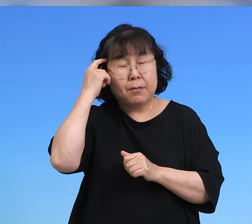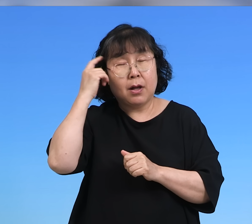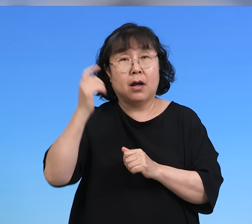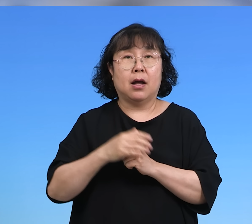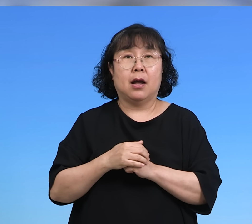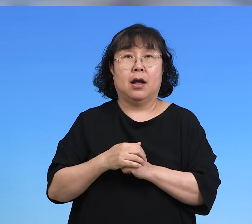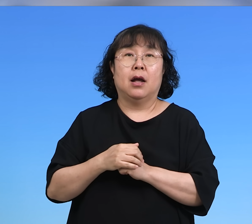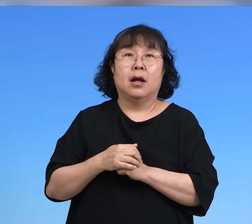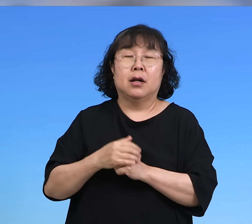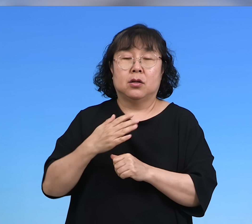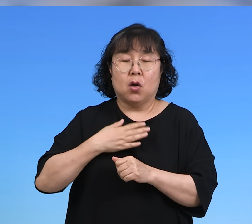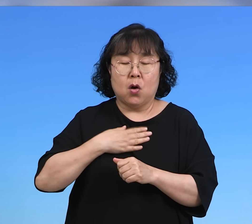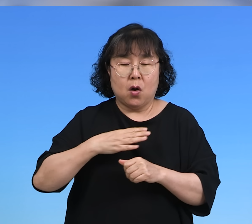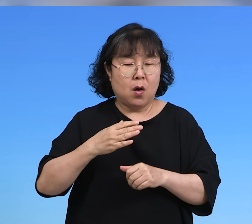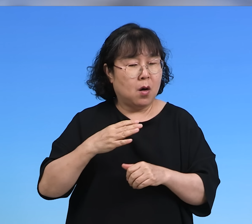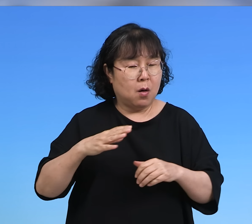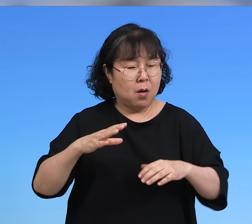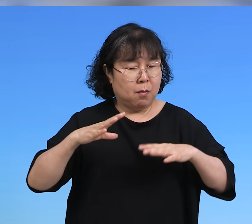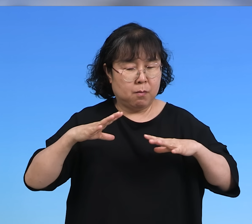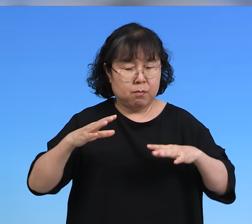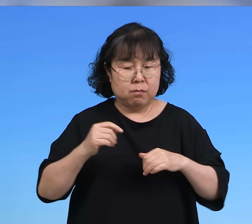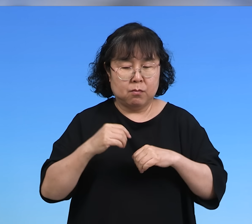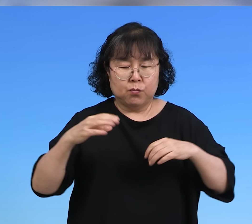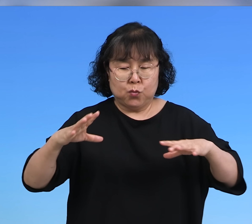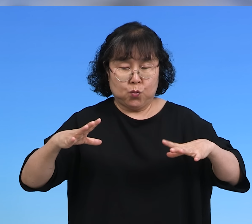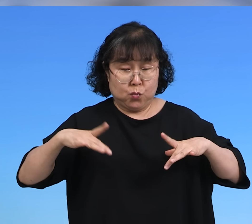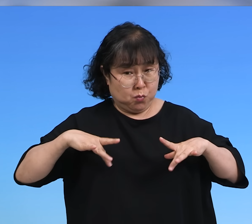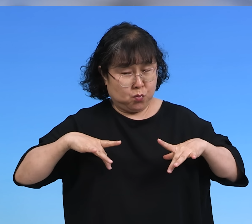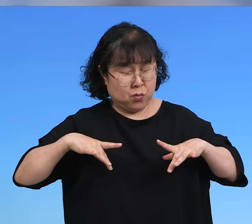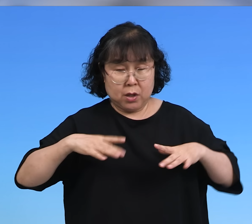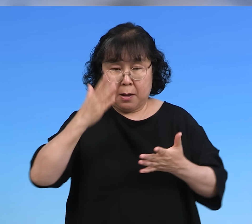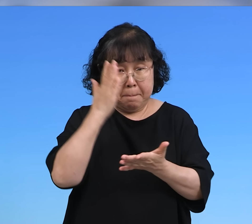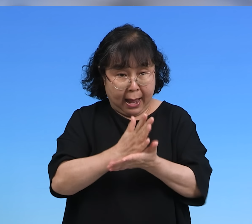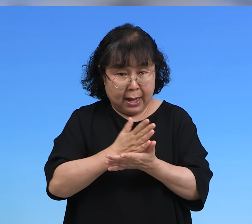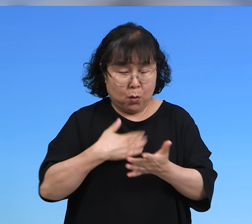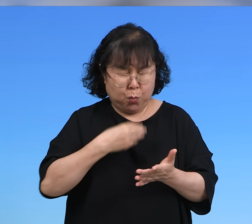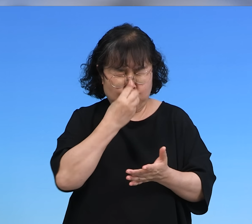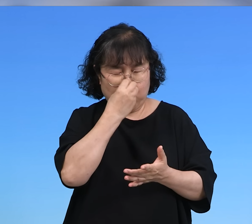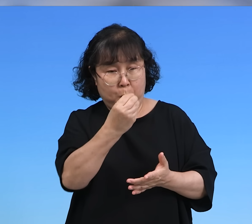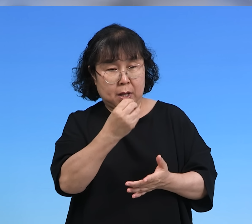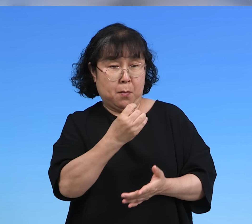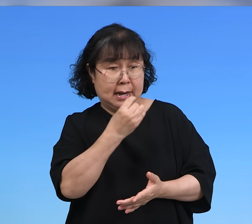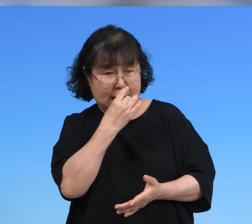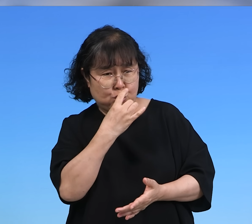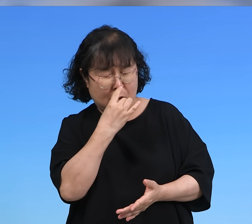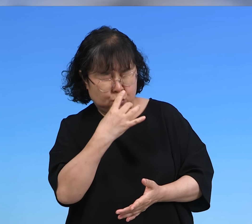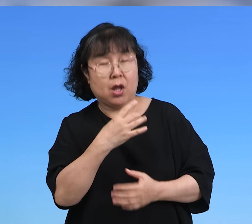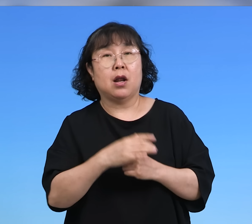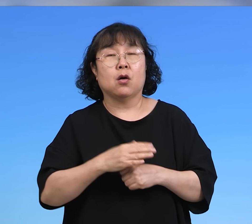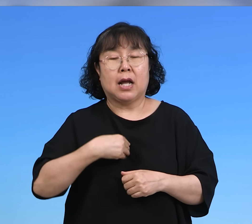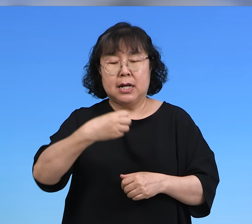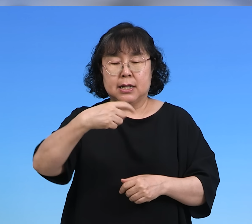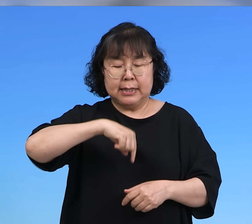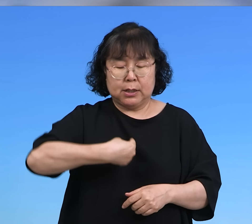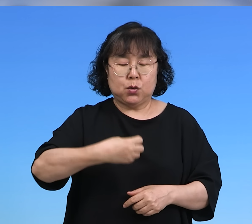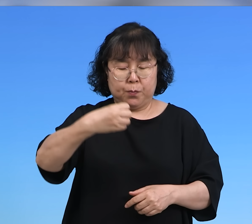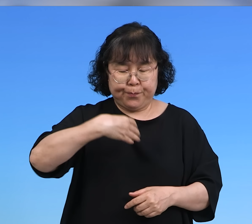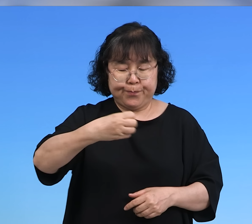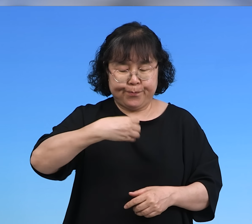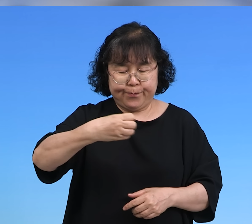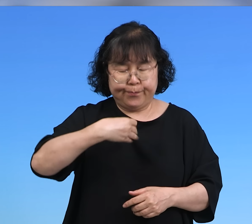상관없잖아요. 우시야 왕이 죽던 해. 너도 정신 안 차리면 이렇게 돼? 제가 왜 우시야 왕이 죽던 해라는